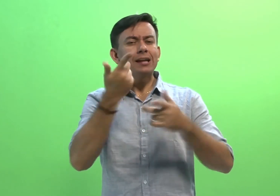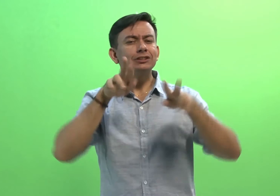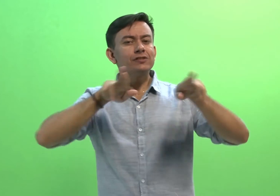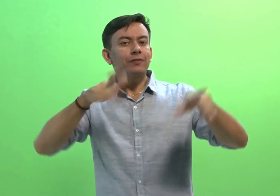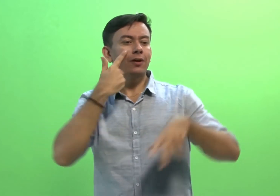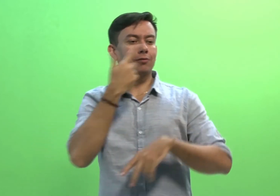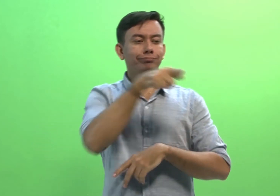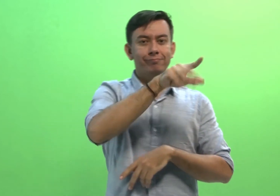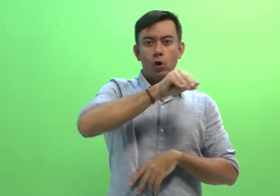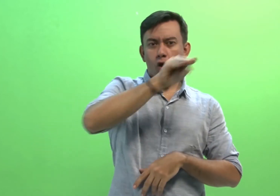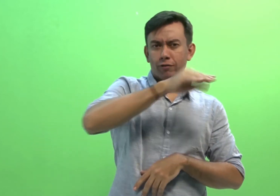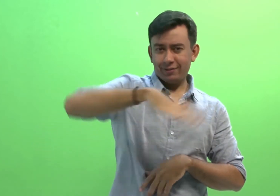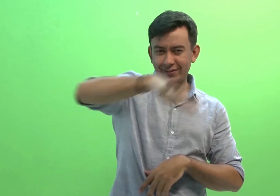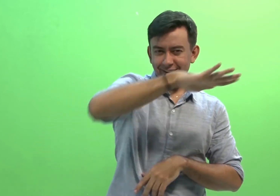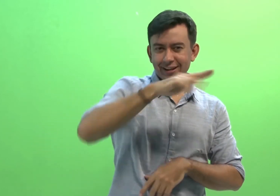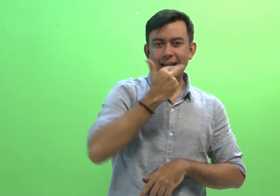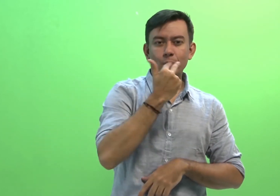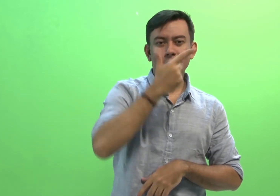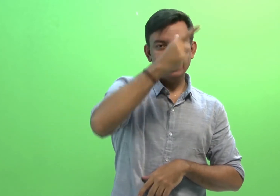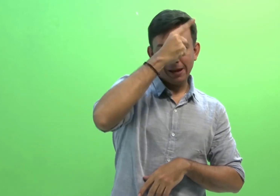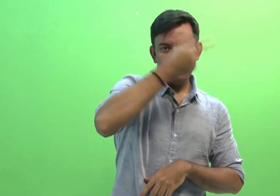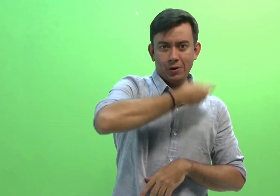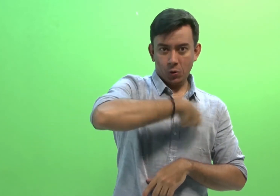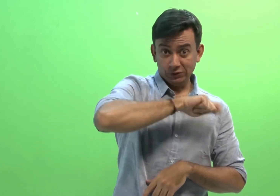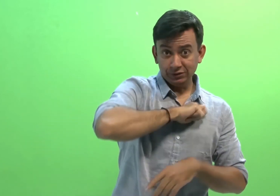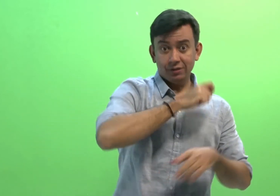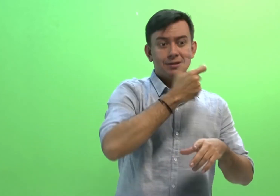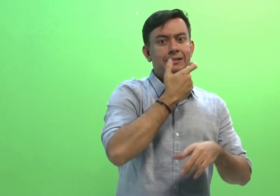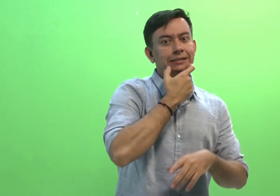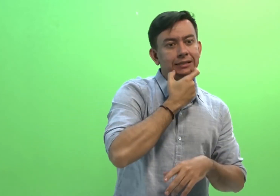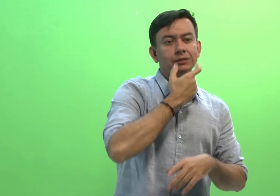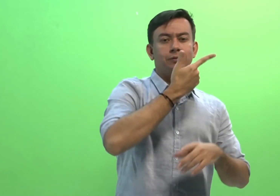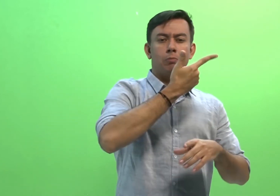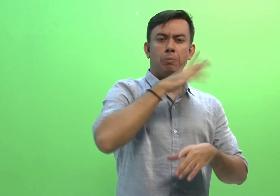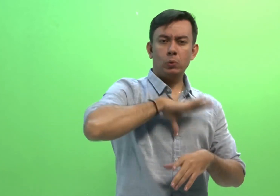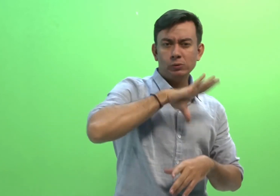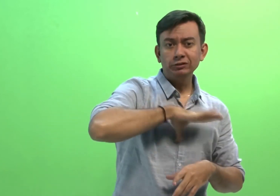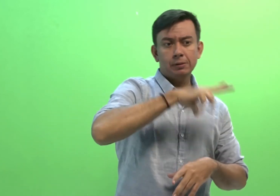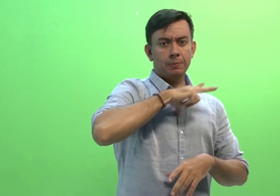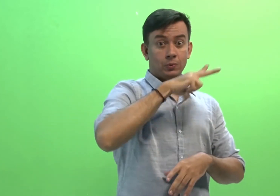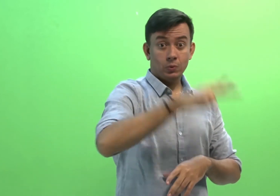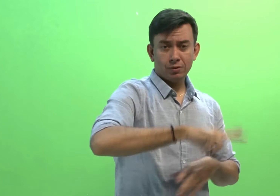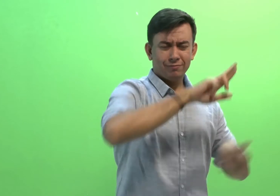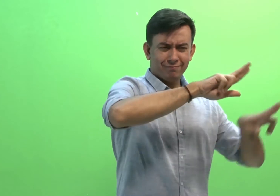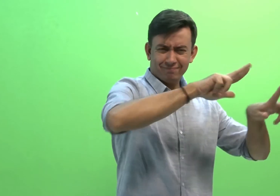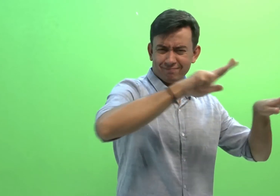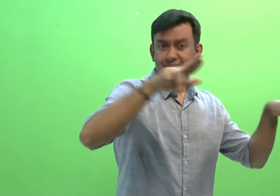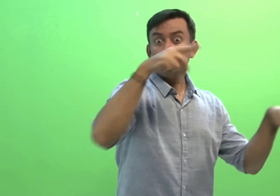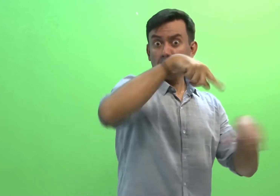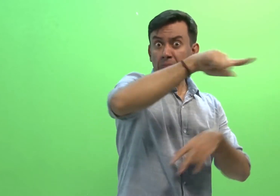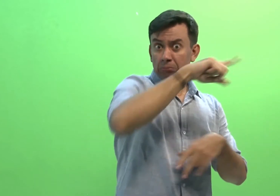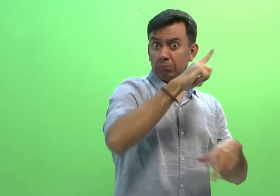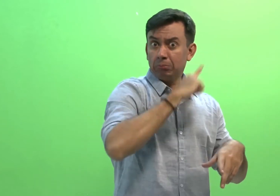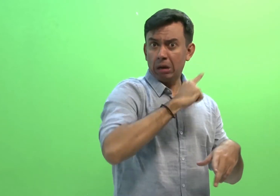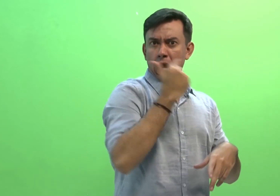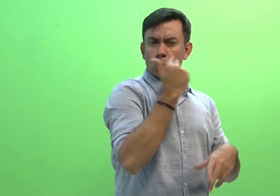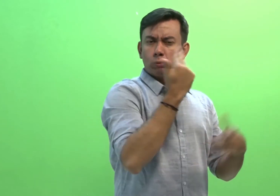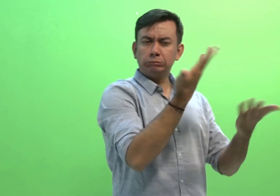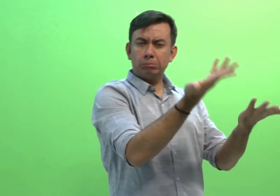Vejam como na língua oral tem alemão, espanhol, português. Então, várias